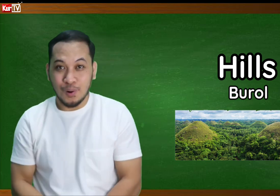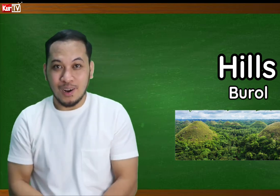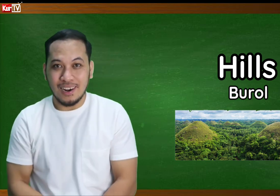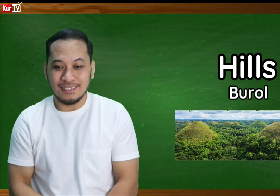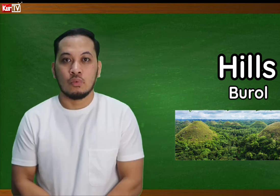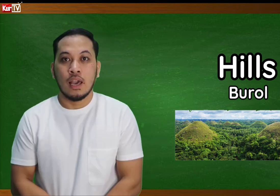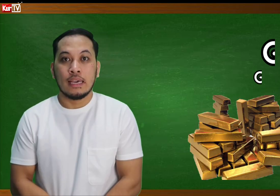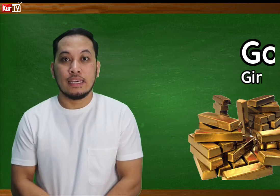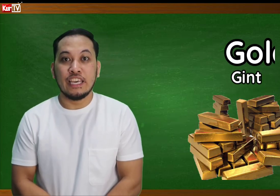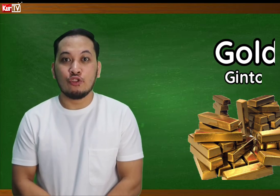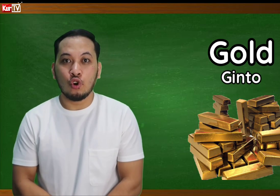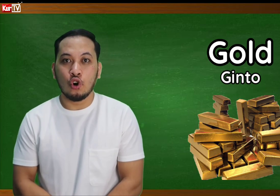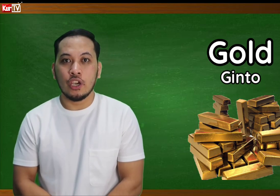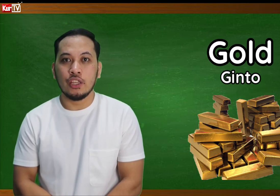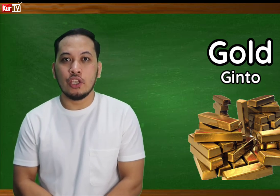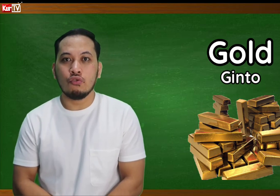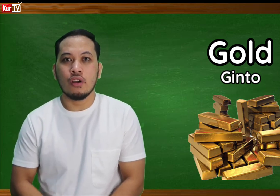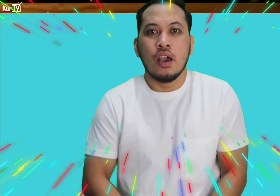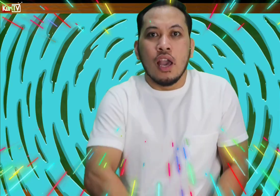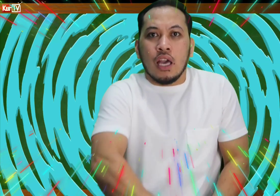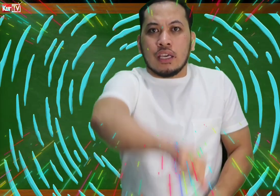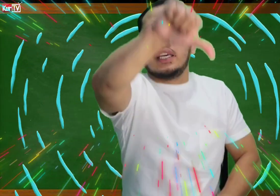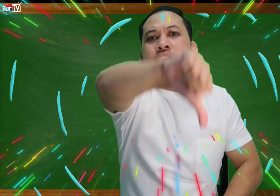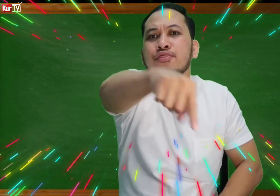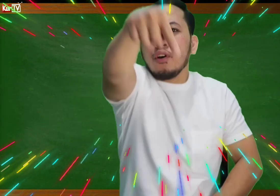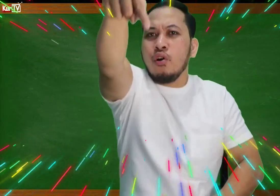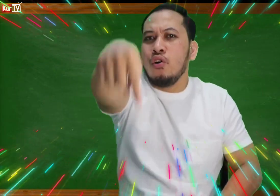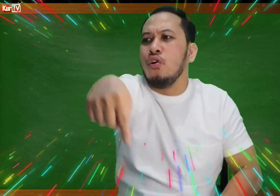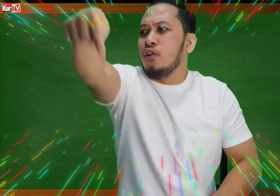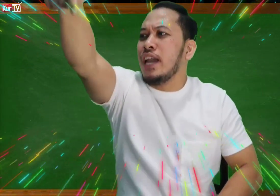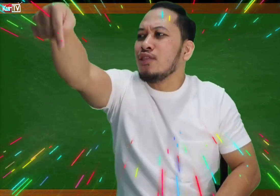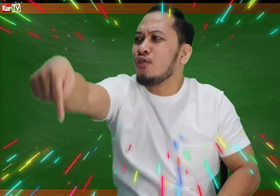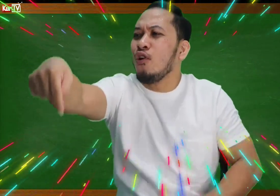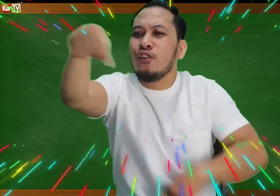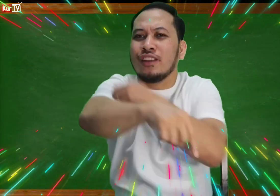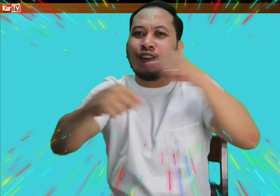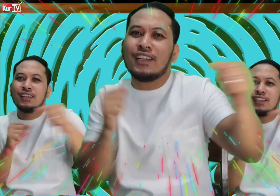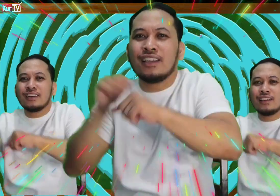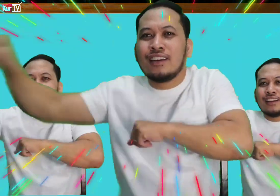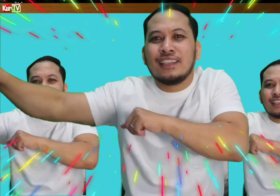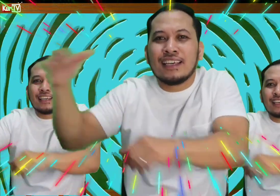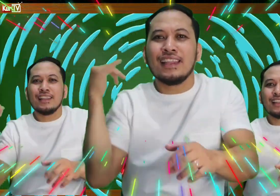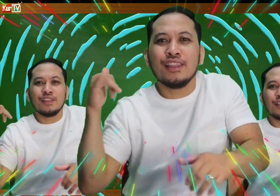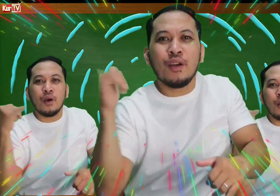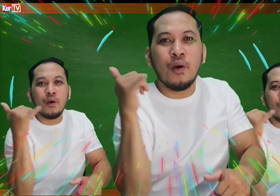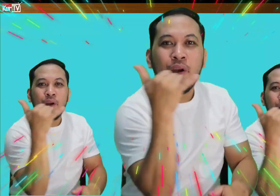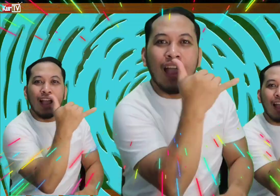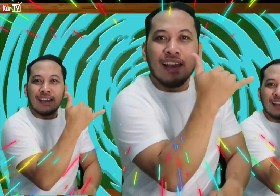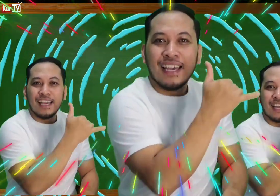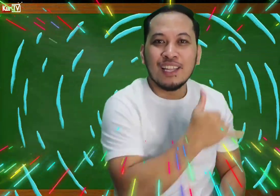Burol. Ginto, hindi yung pito. Ginto! Ginto! Ginto! Ginto!